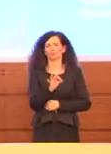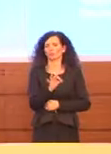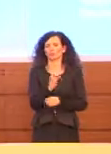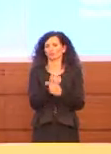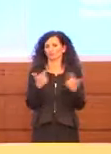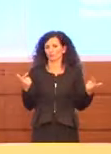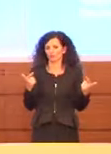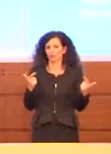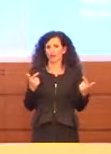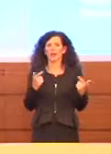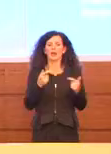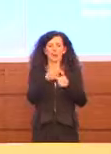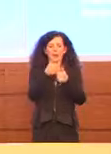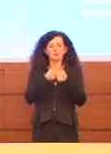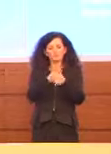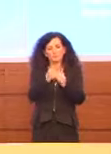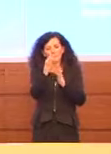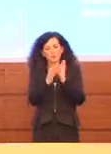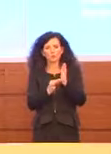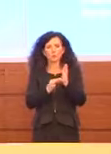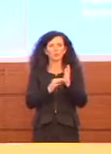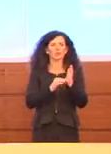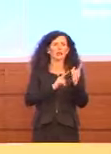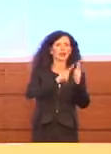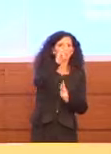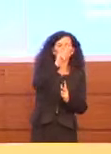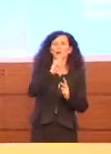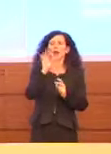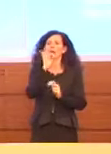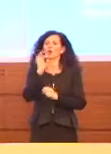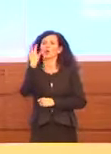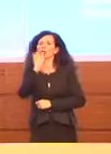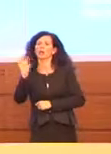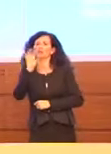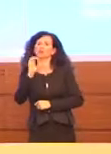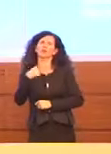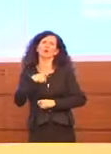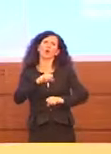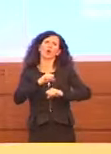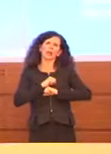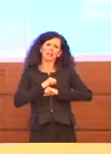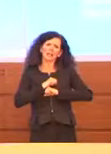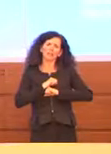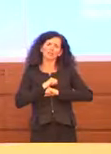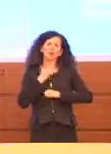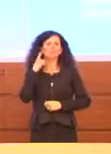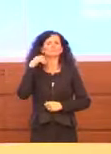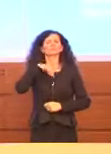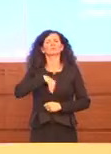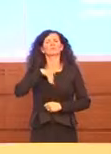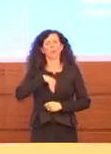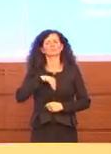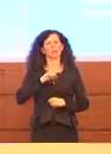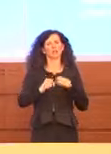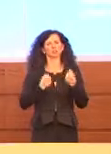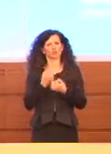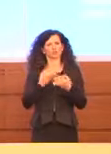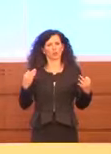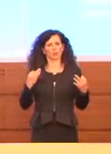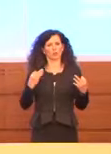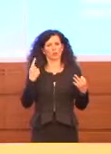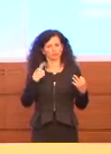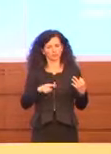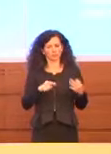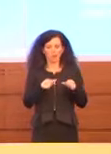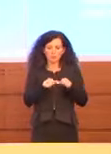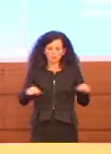misure nazionale a 100 per cento per misure regionali credo che vada un pochino usato il buon senso ma avere una base di partenza a